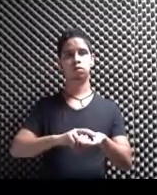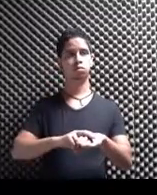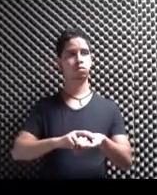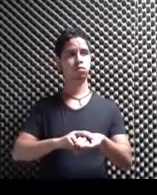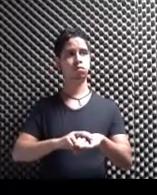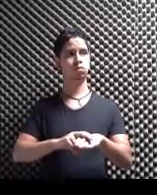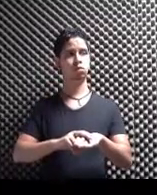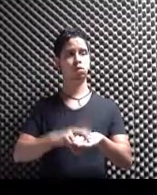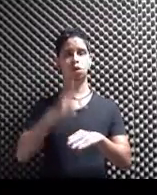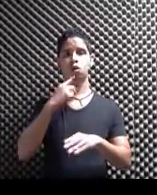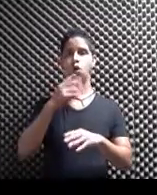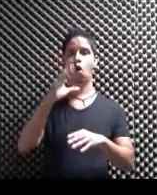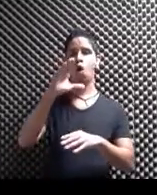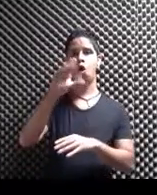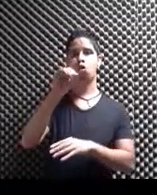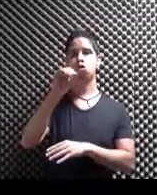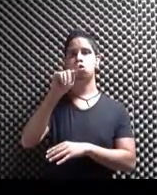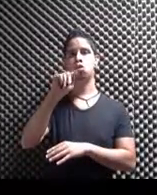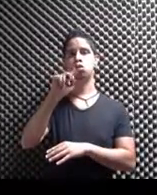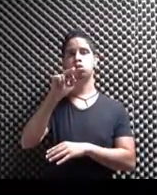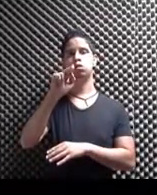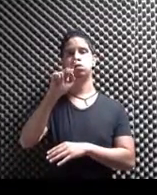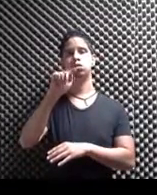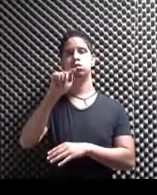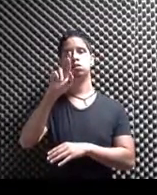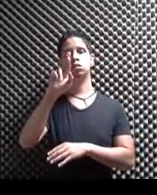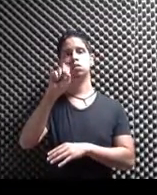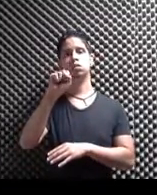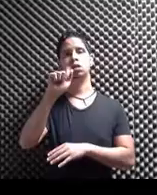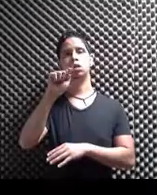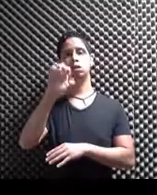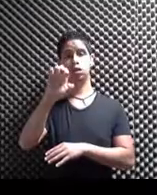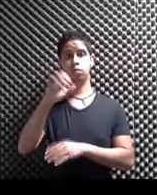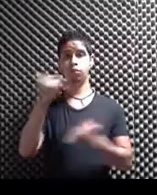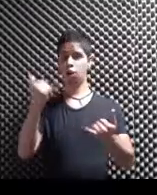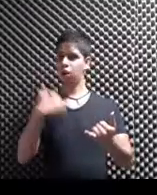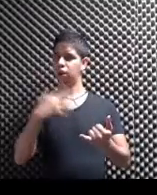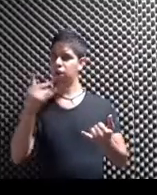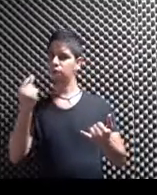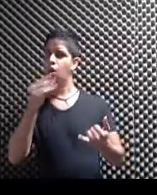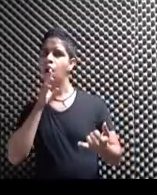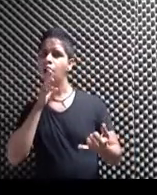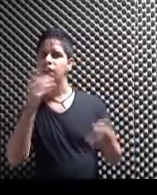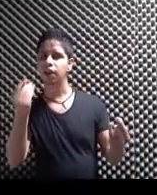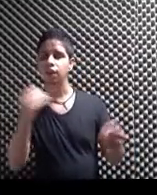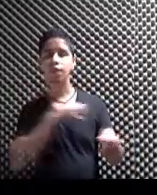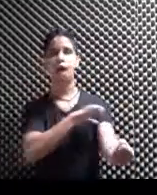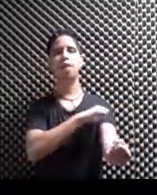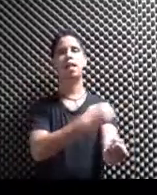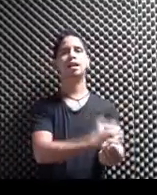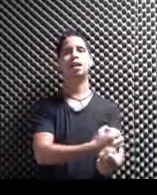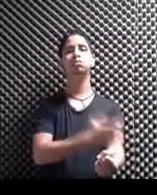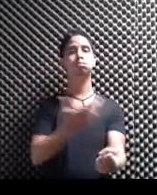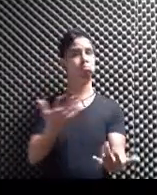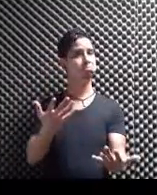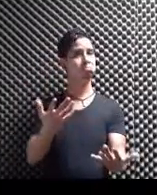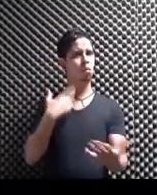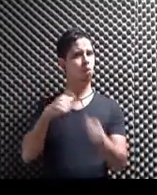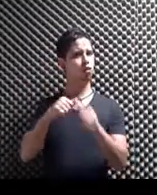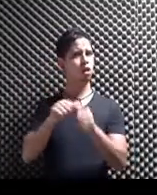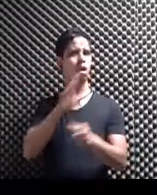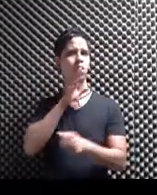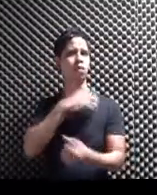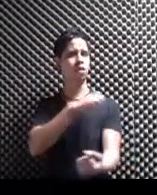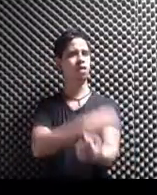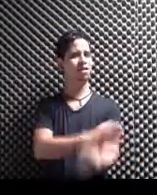Un poco oscuro exacto con colores más claros Pero fíjate Vamos a hablar de energías Vamos a seguir hablando ¿Por qué no hablamos o seguimos hablando de energías? parece bien ¿Sí?